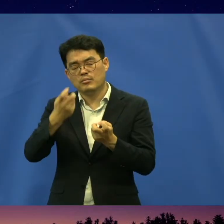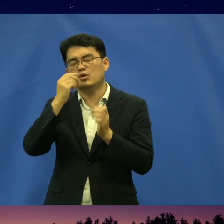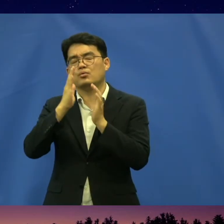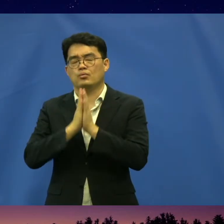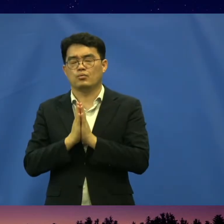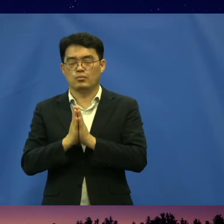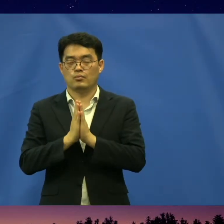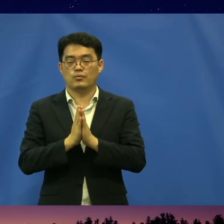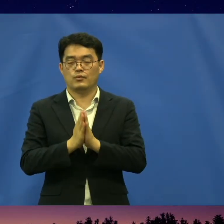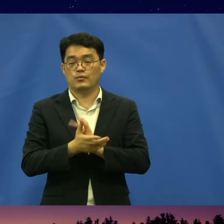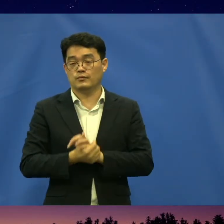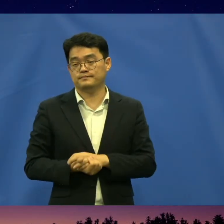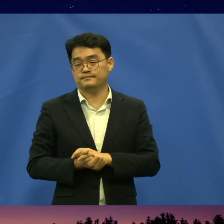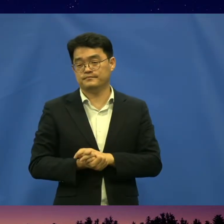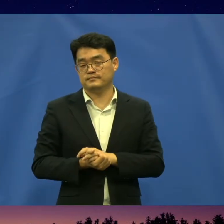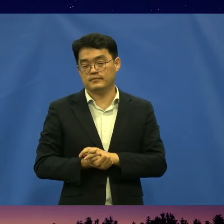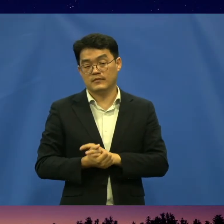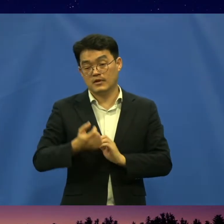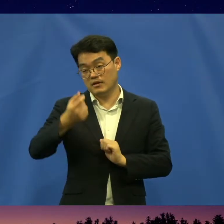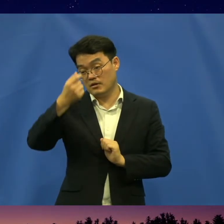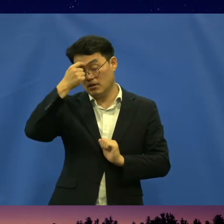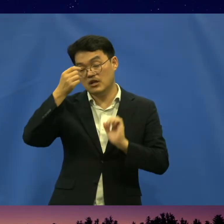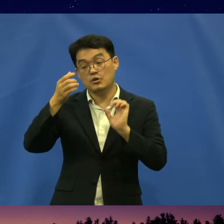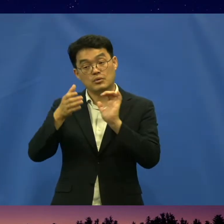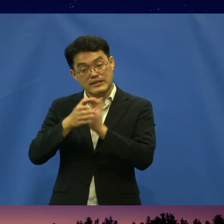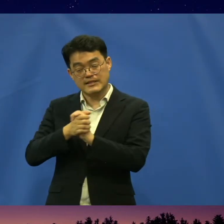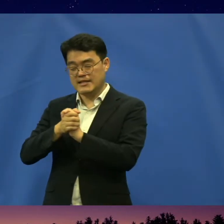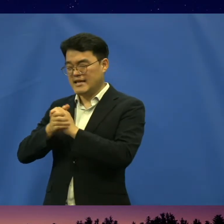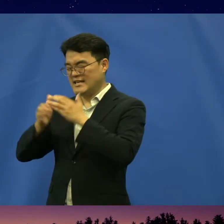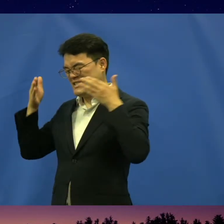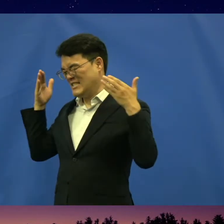그래서 기도는 고도의 몰입이에요.